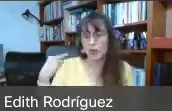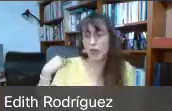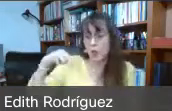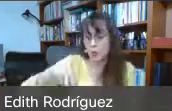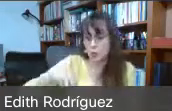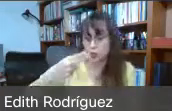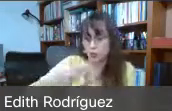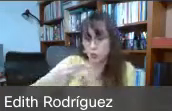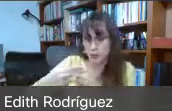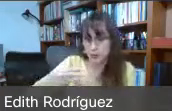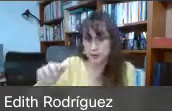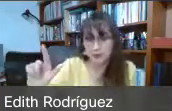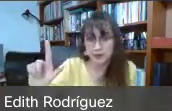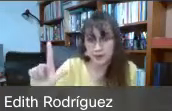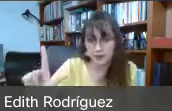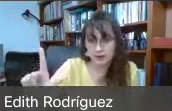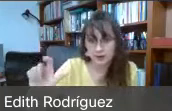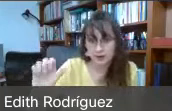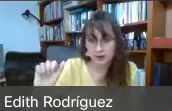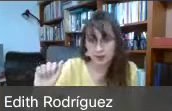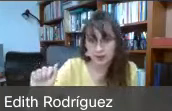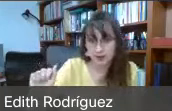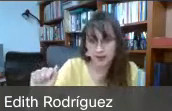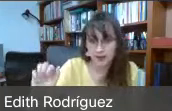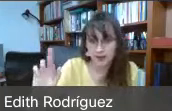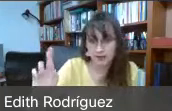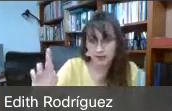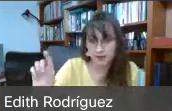de la adquisición de la primera lengua.